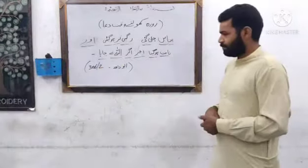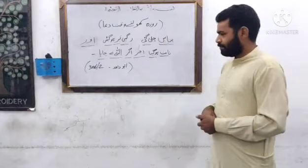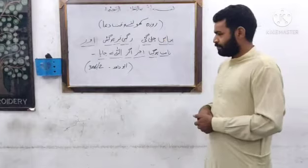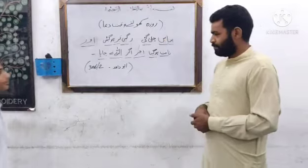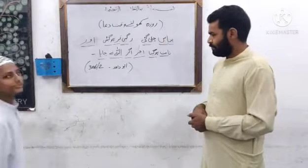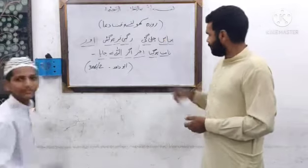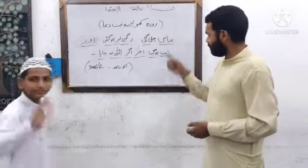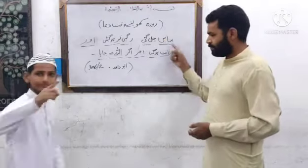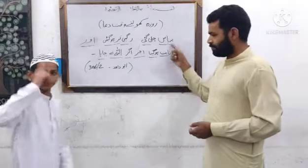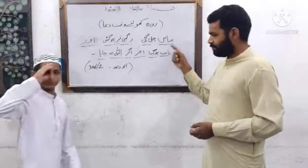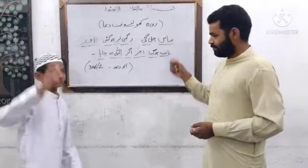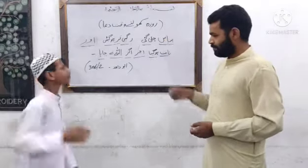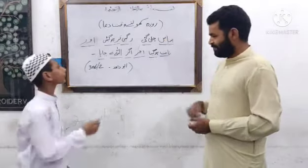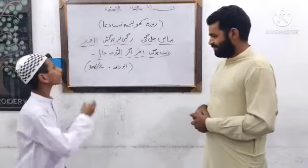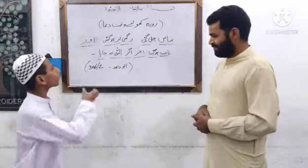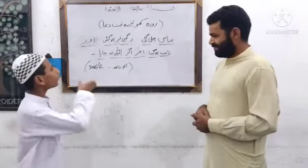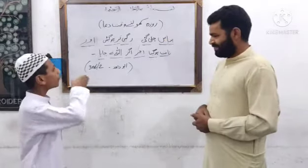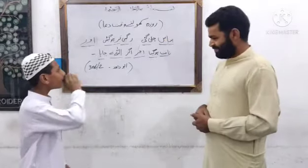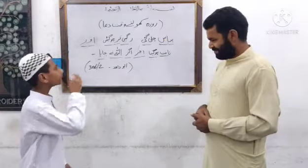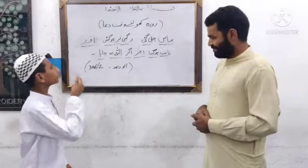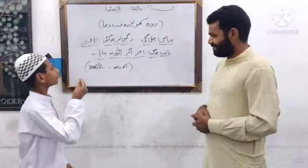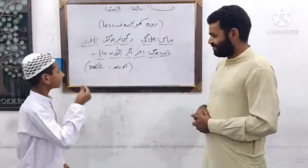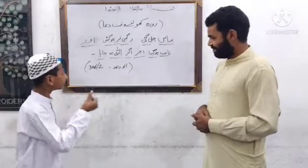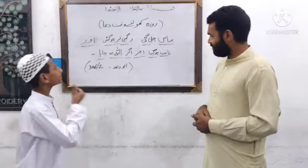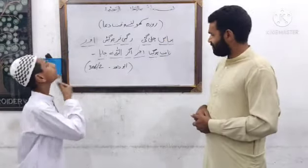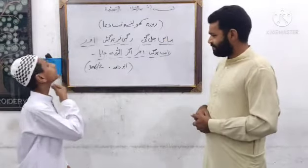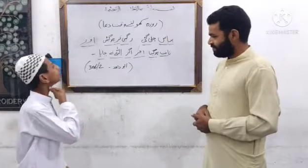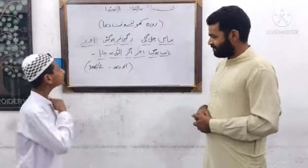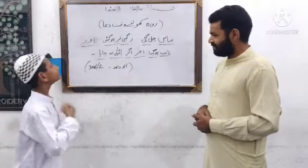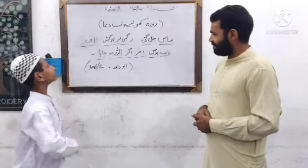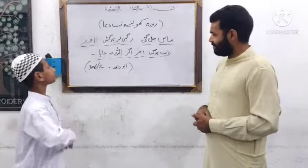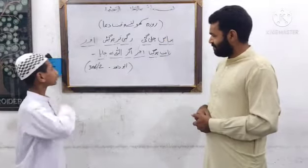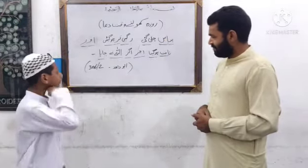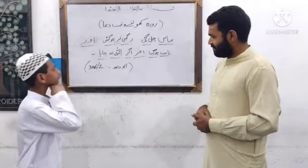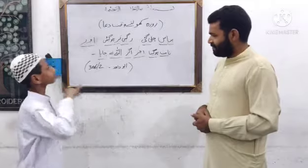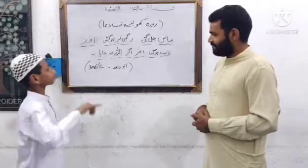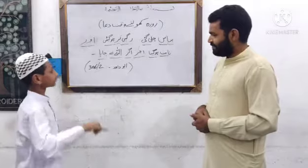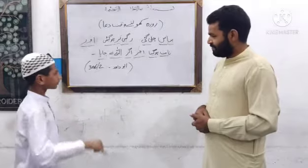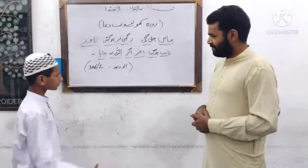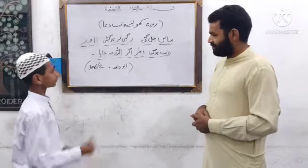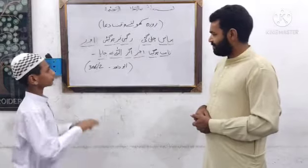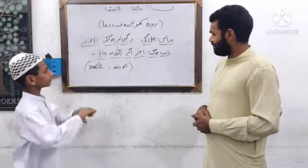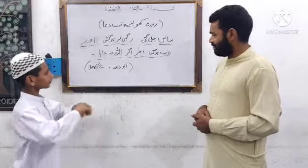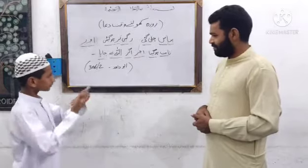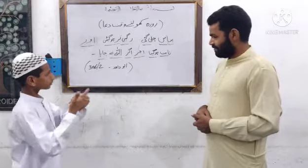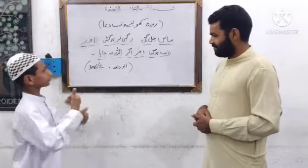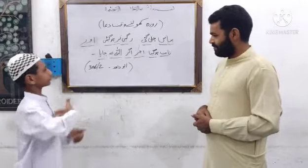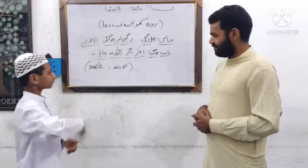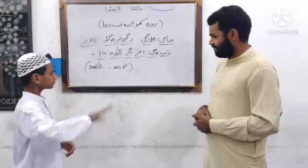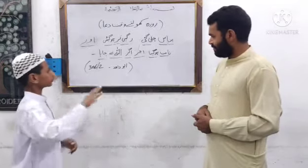वो बयान करेंगे, उसने पहले सलाम लिया, उसके बाद कहा कि प्यास चली गई और रगे तार हो गई और साबित हो